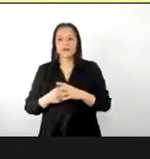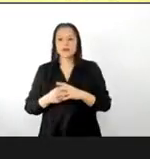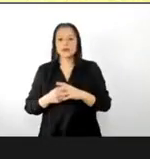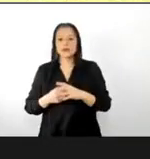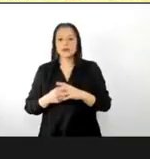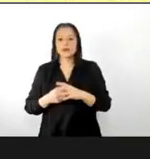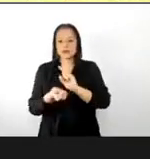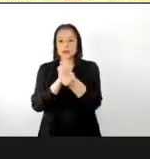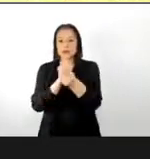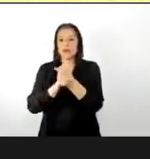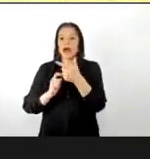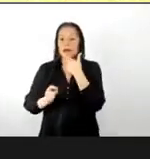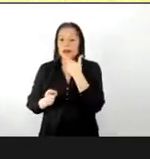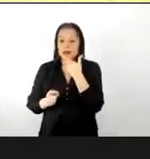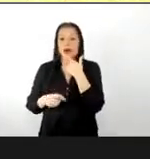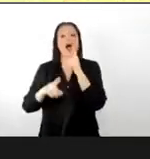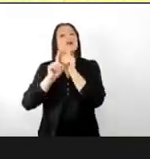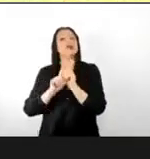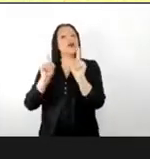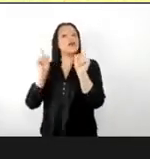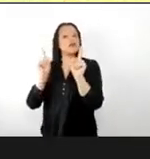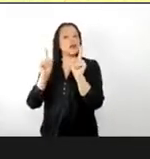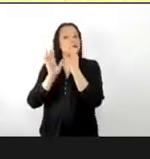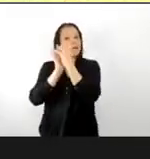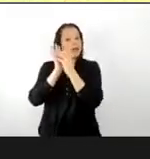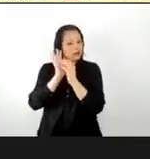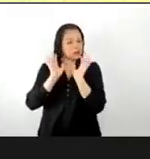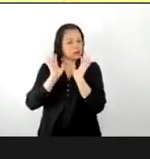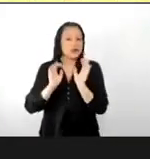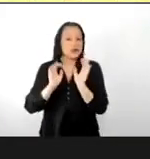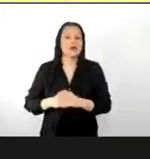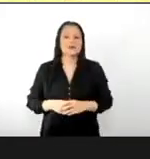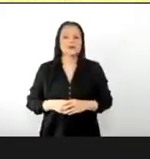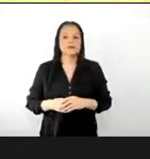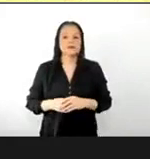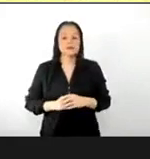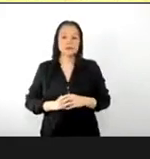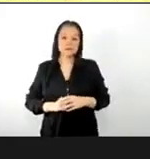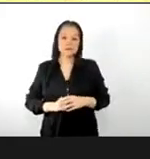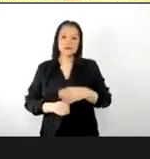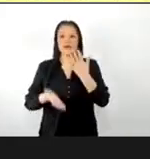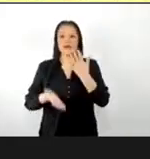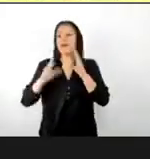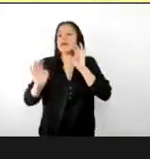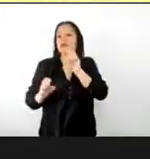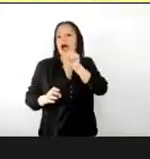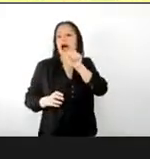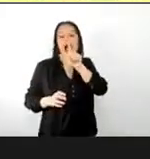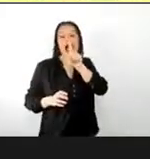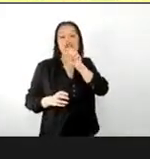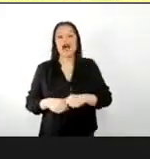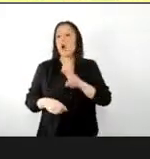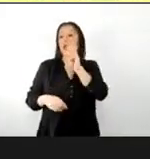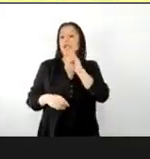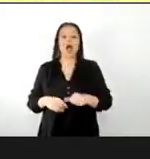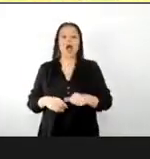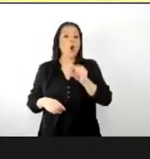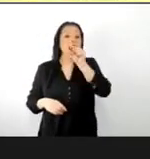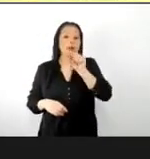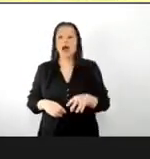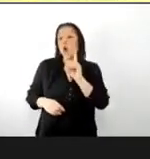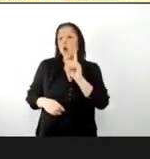convertirse en amarillo, ya es diferente. Y de repente eso es una alfa, o una beta, o una gamma,